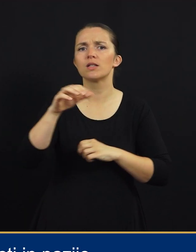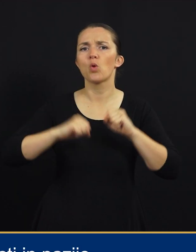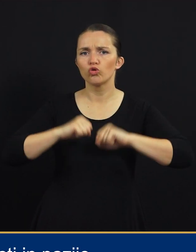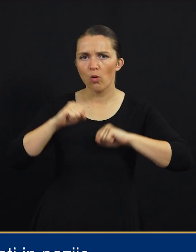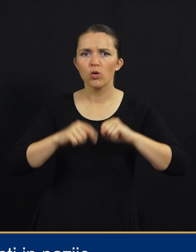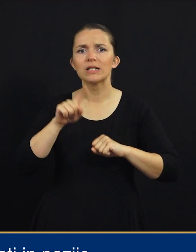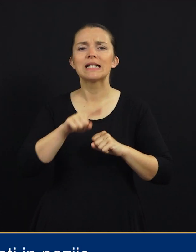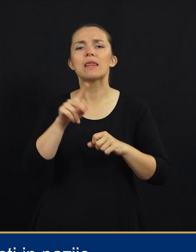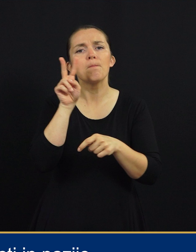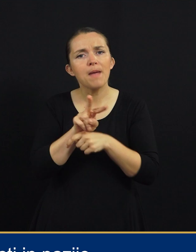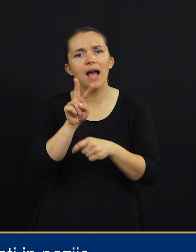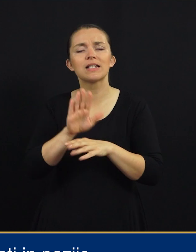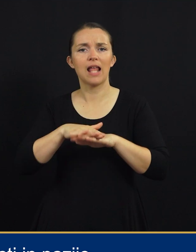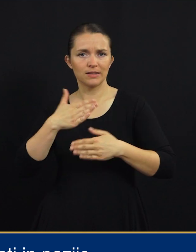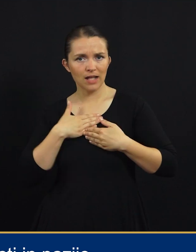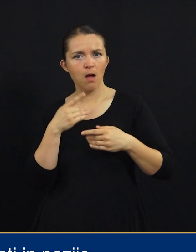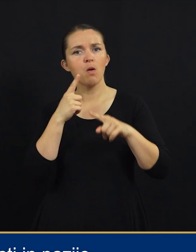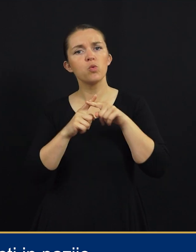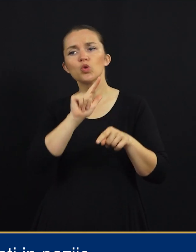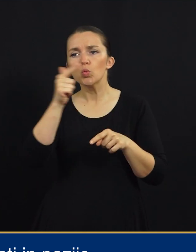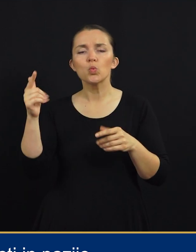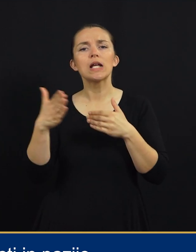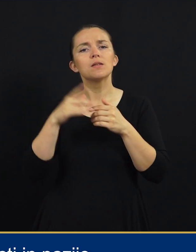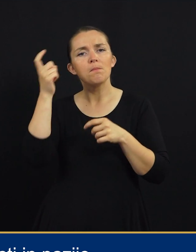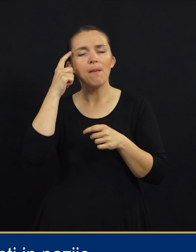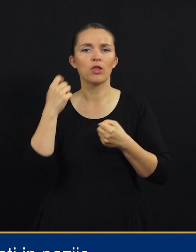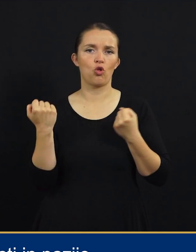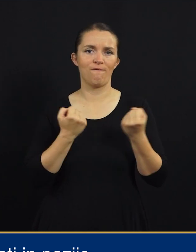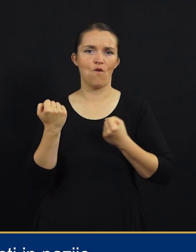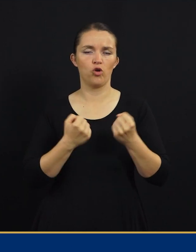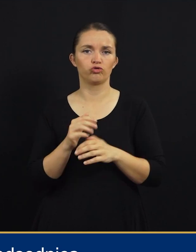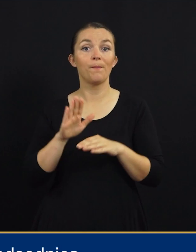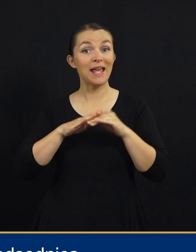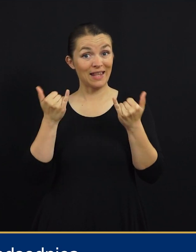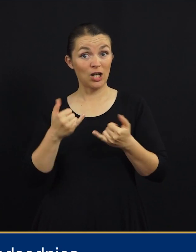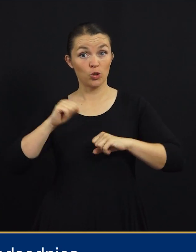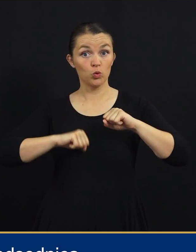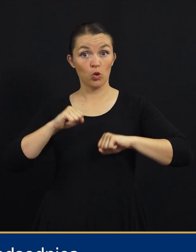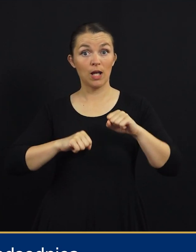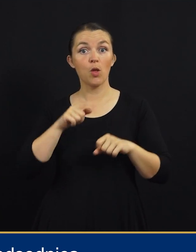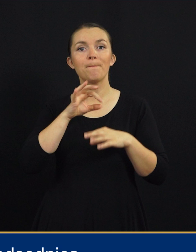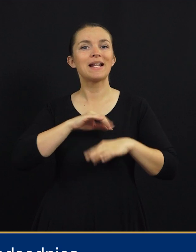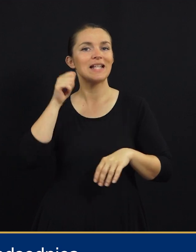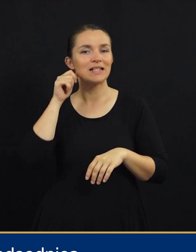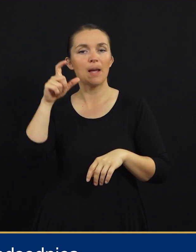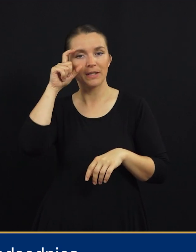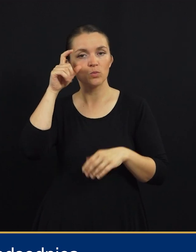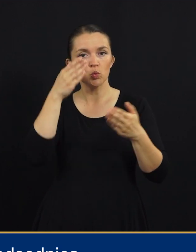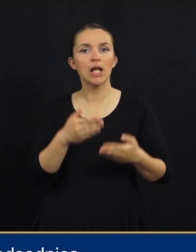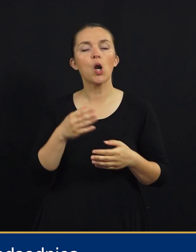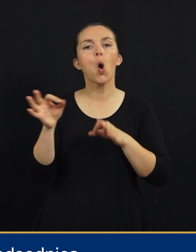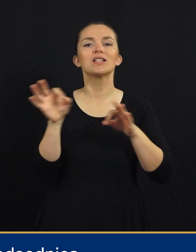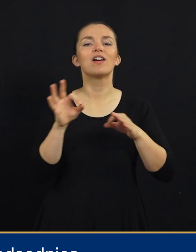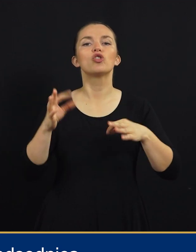svojih sposobnosti in pazijo nase ter na druge s preudarno vožnjo. Na današnjem usposabljanju je predsednica Pirc